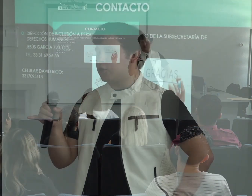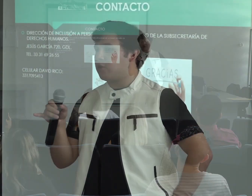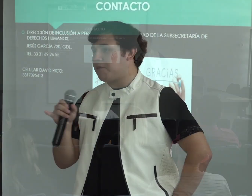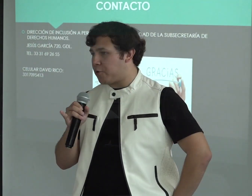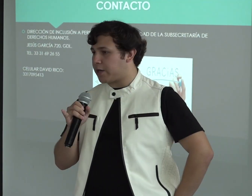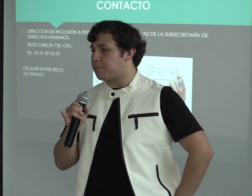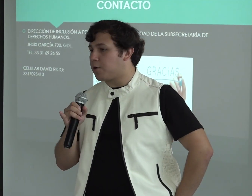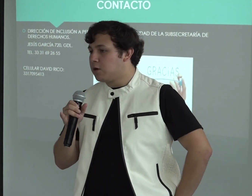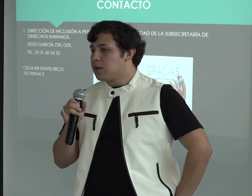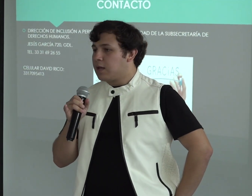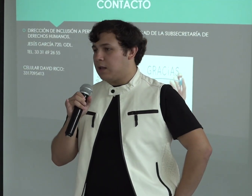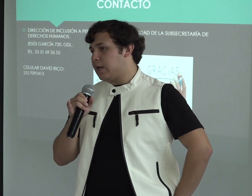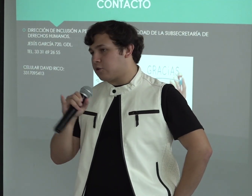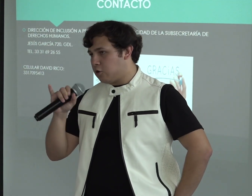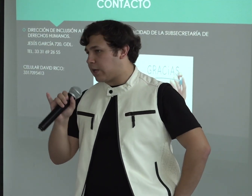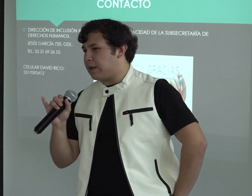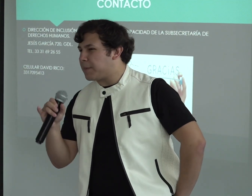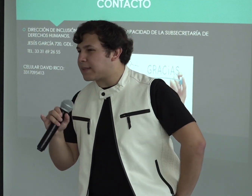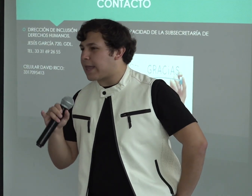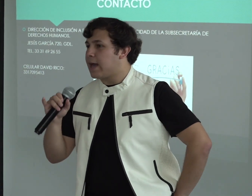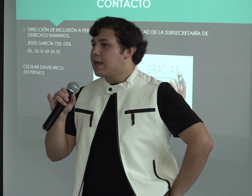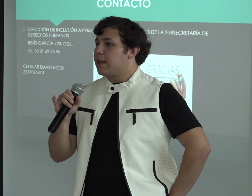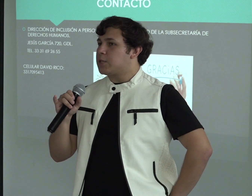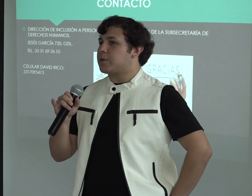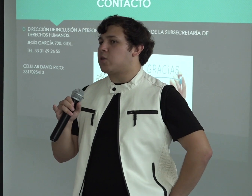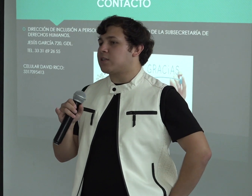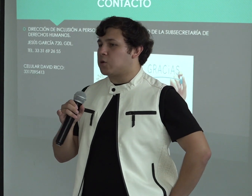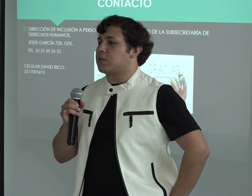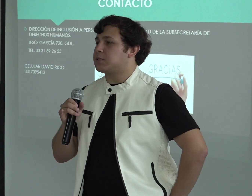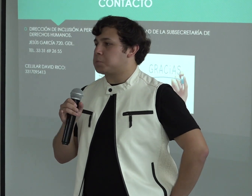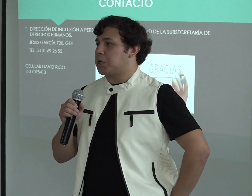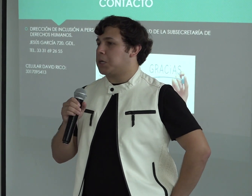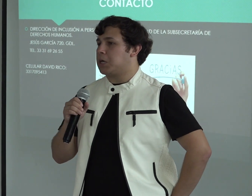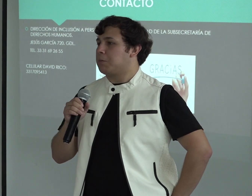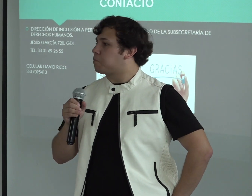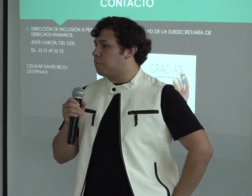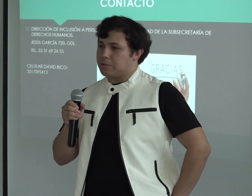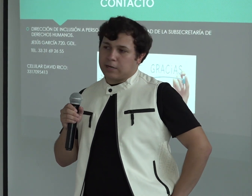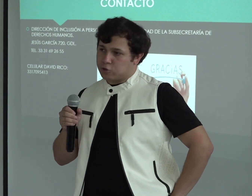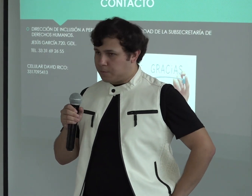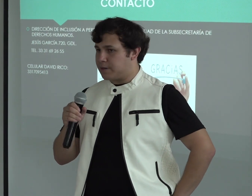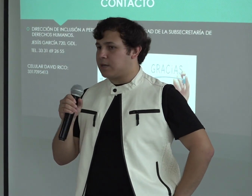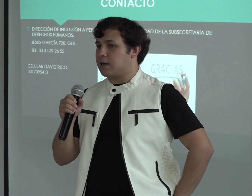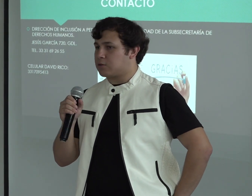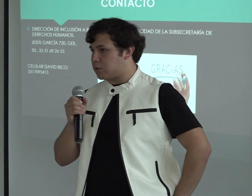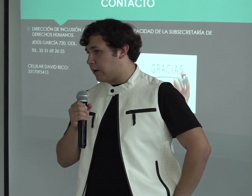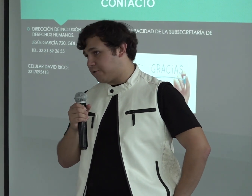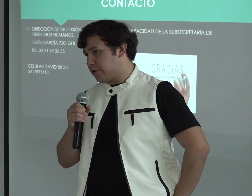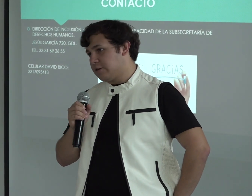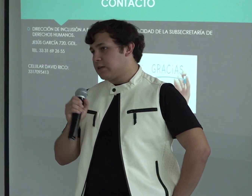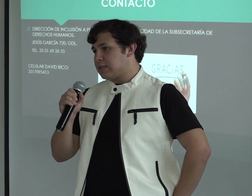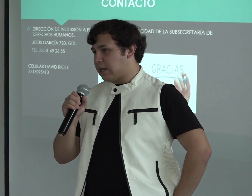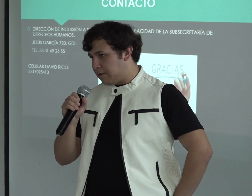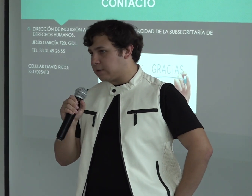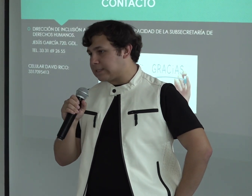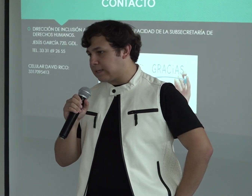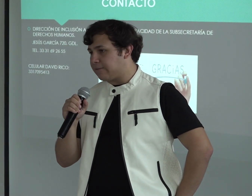VoiceOver, por ejemplo, lee todo lo que hay en la pantalla. Las personas sordas se acostumbran a su teléfono, saben lo que